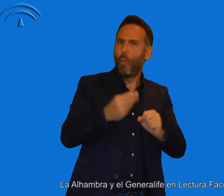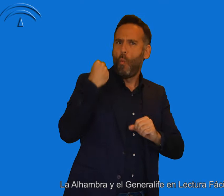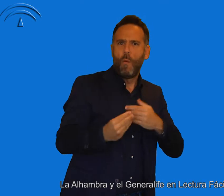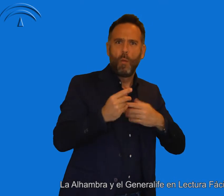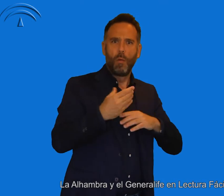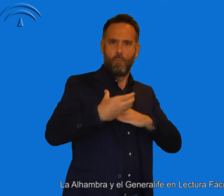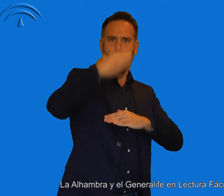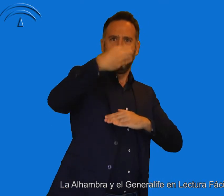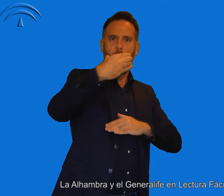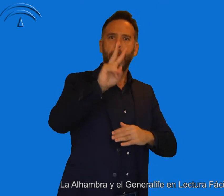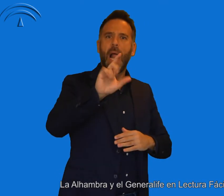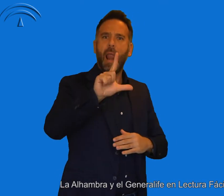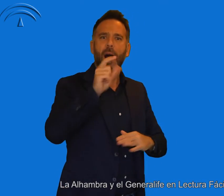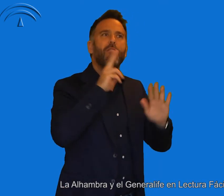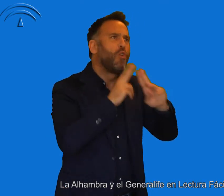parece inexpugnable.